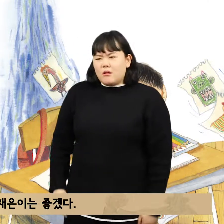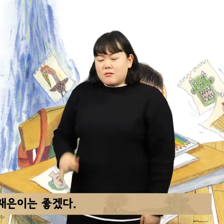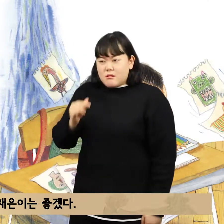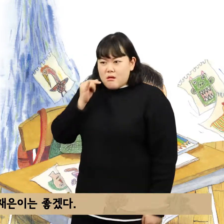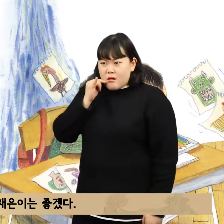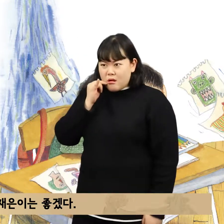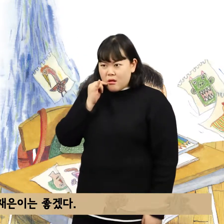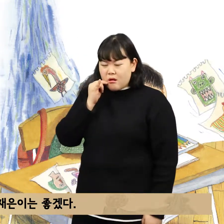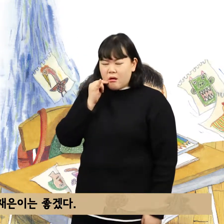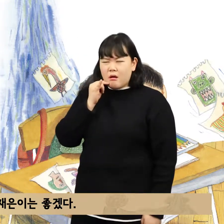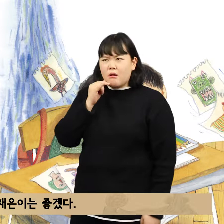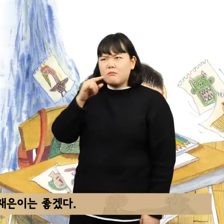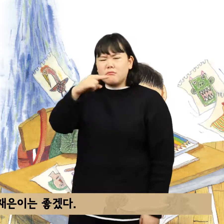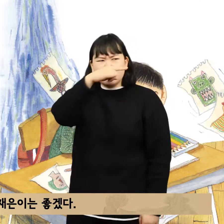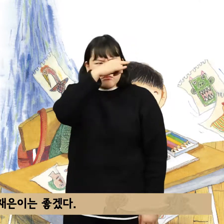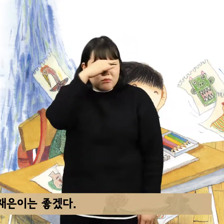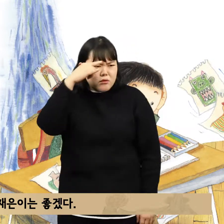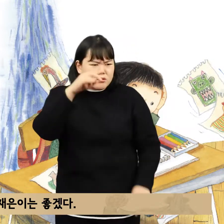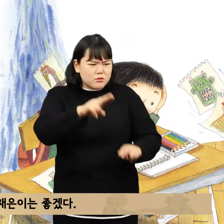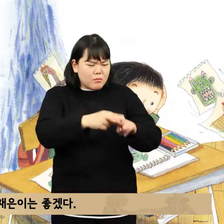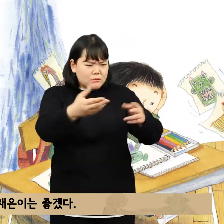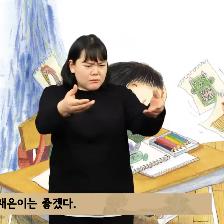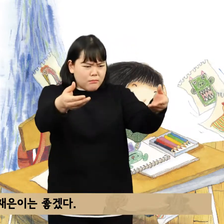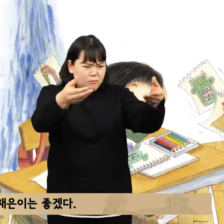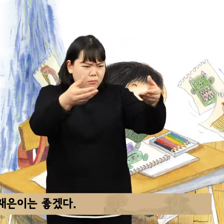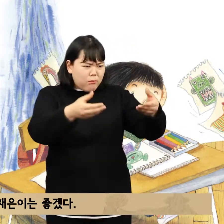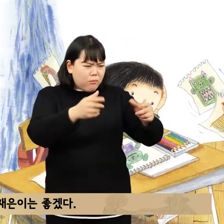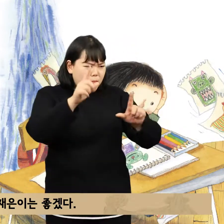우와, 재은이는 좋겠다.